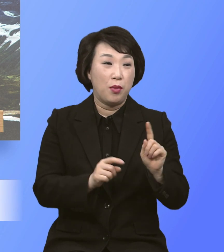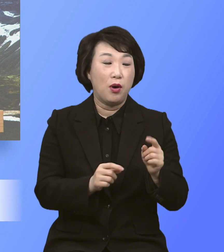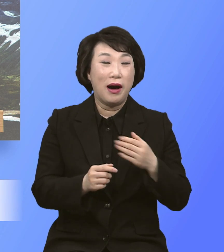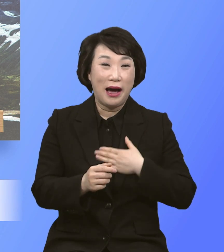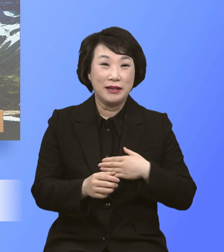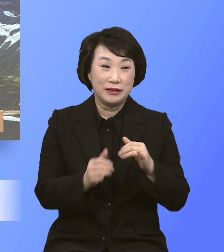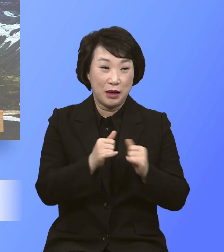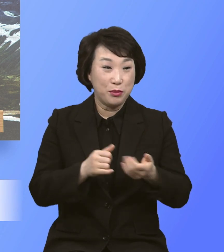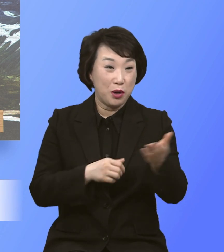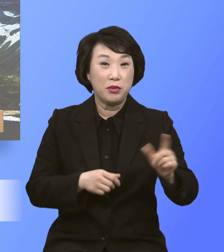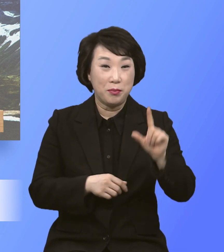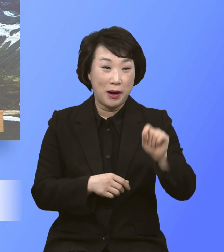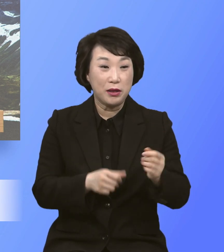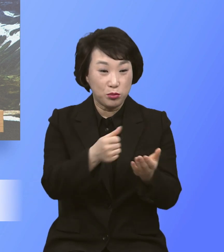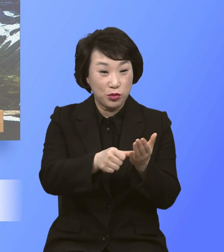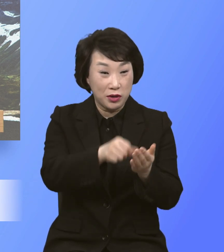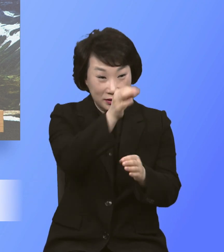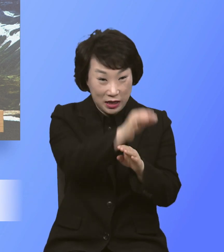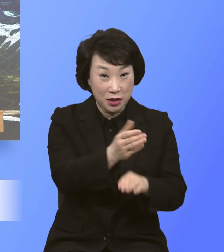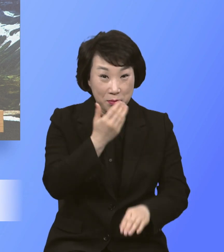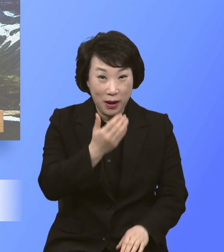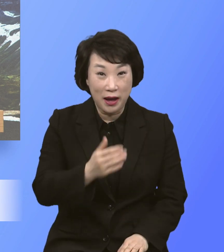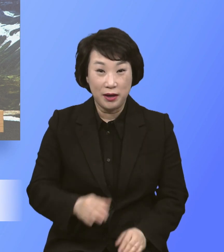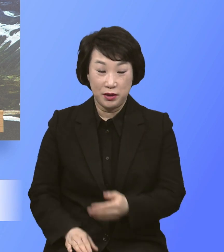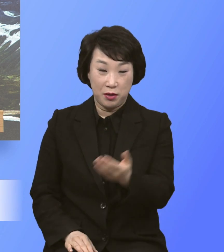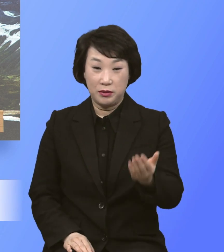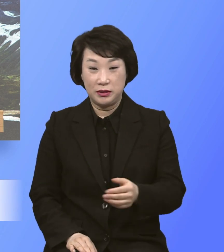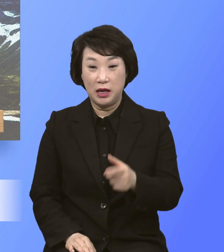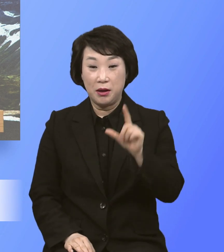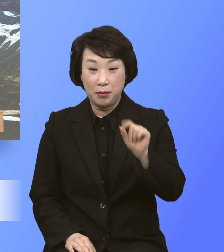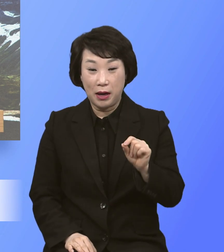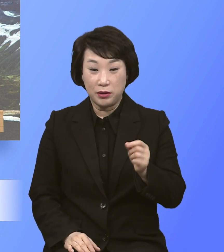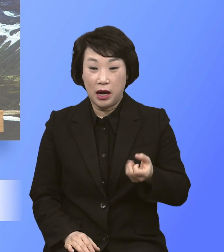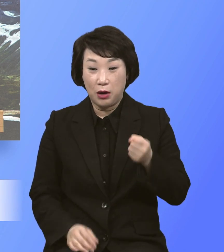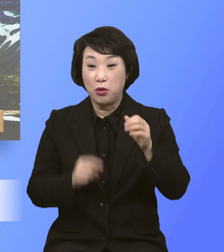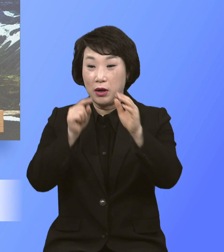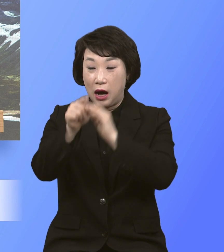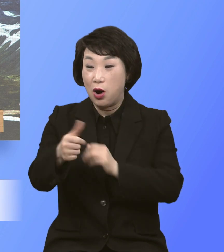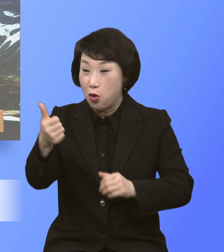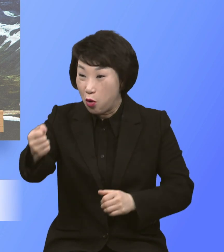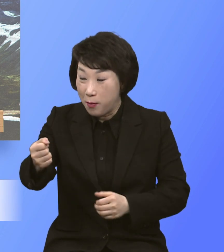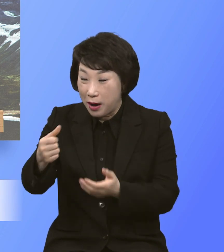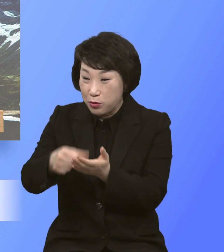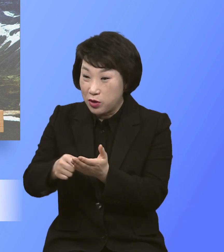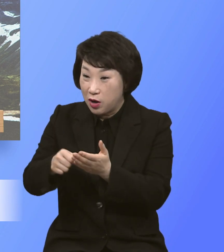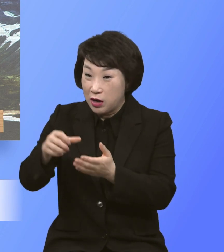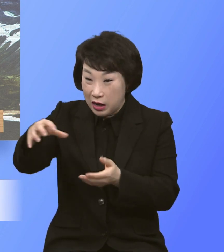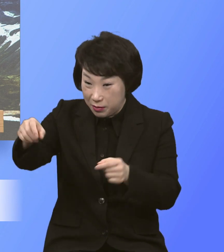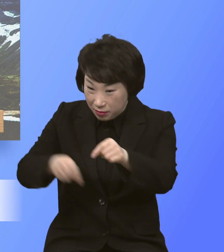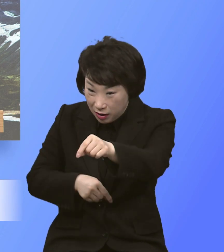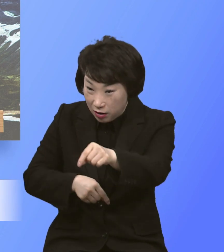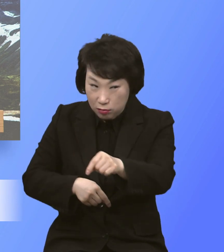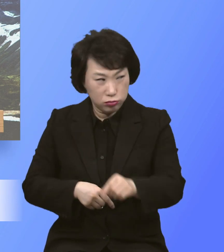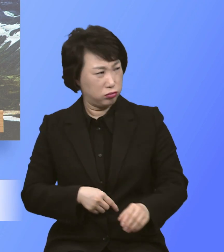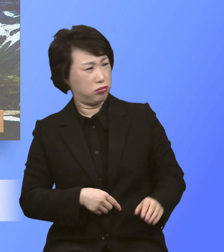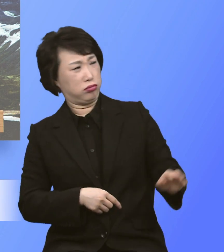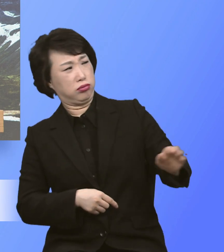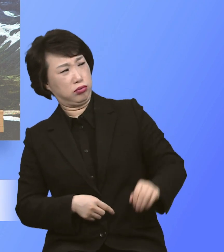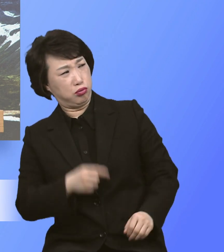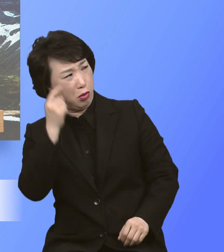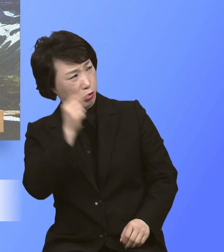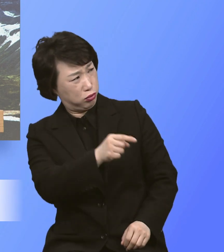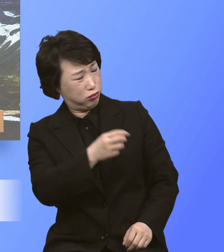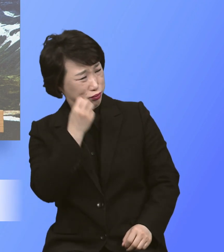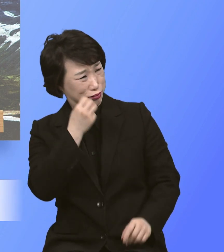할 수 있어요. 근데 10,000원 들고 들어가서 50,000원짜리 물건을 들고 나오면